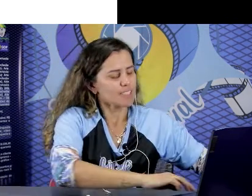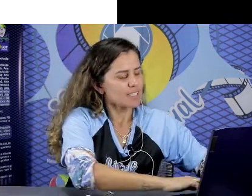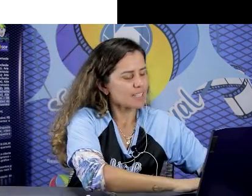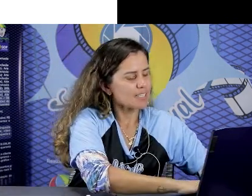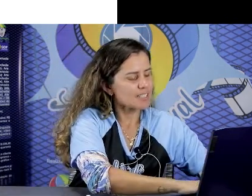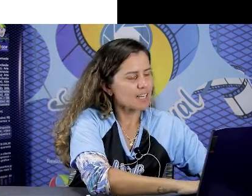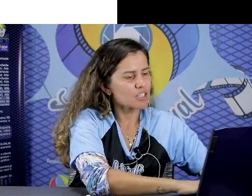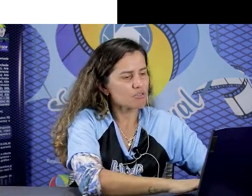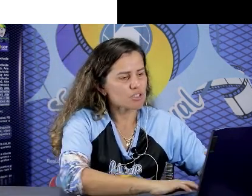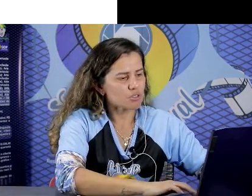que vocês acham disso?